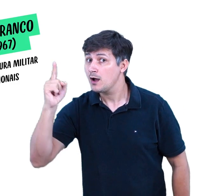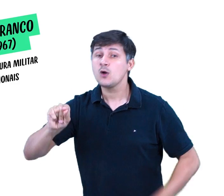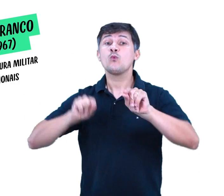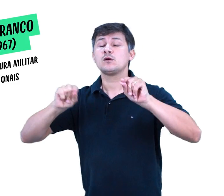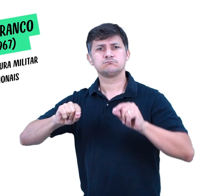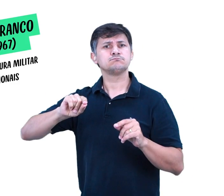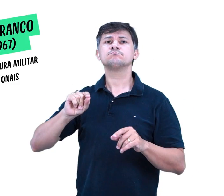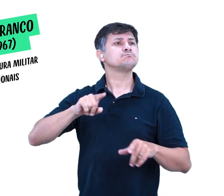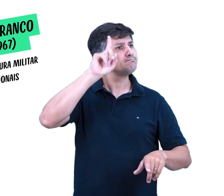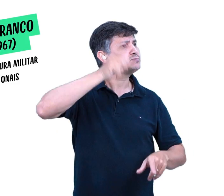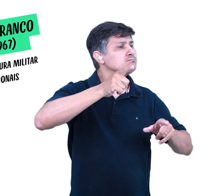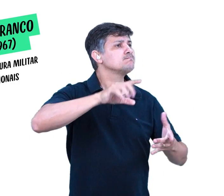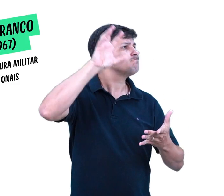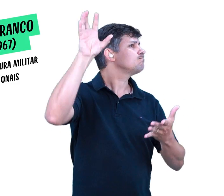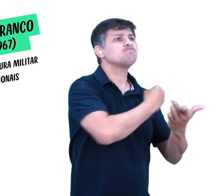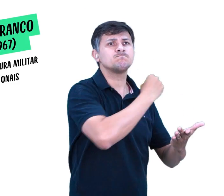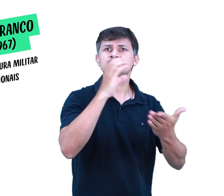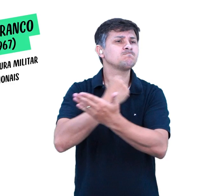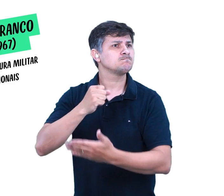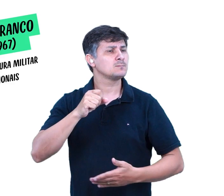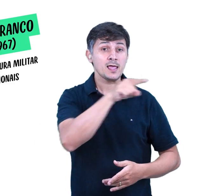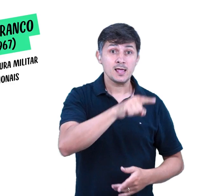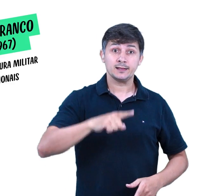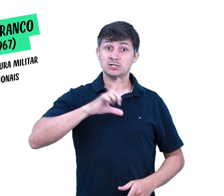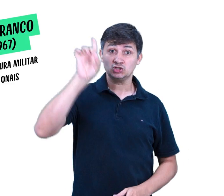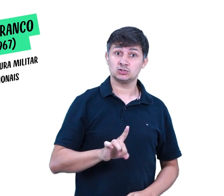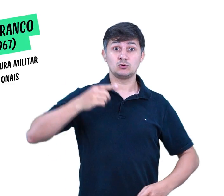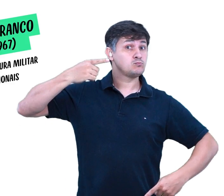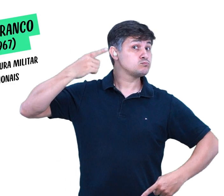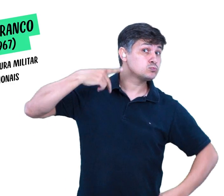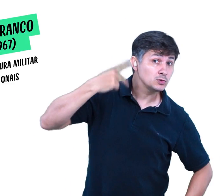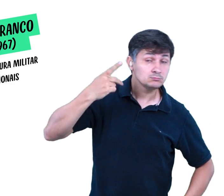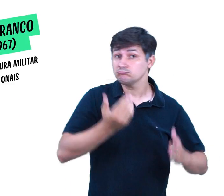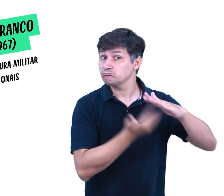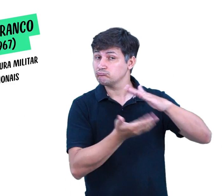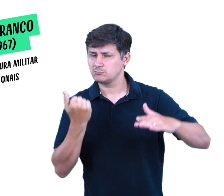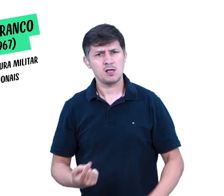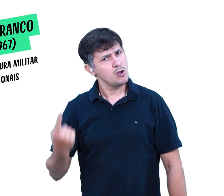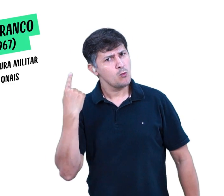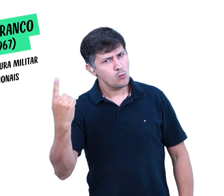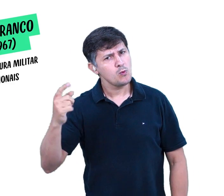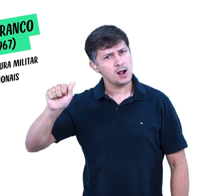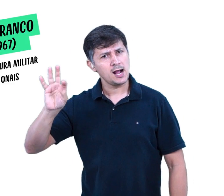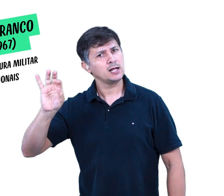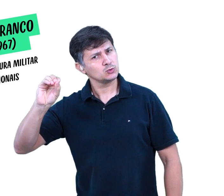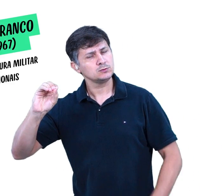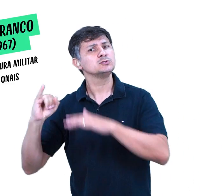de mandatos e à suspensão de direitos políticos. Inicialmente, esse era para ser o único ato institucional. Mas os